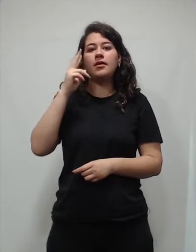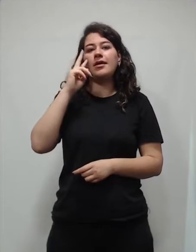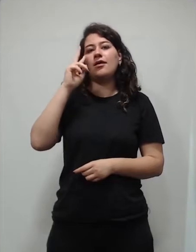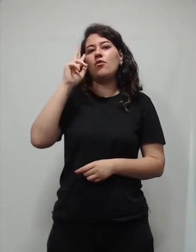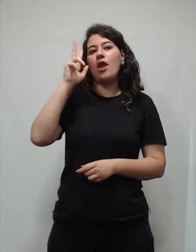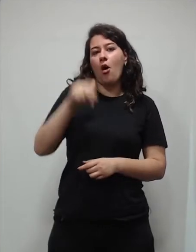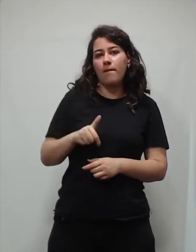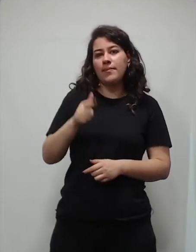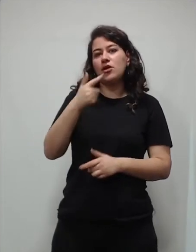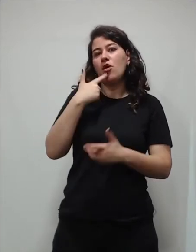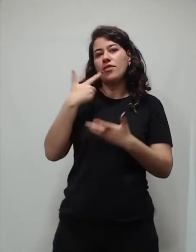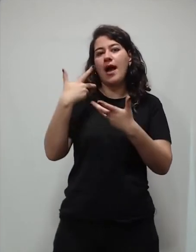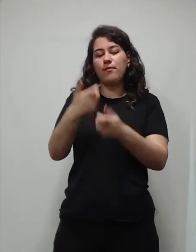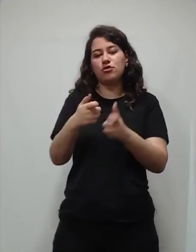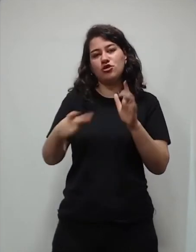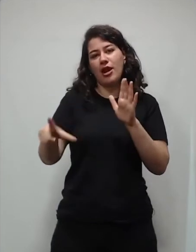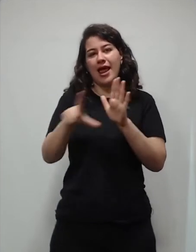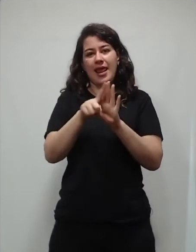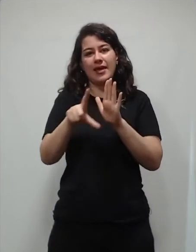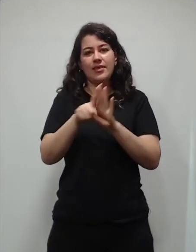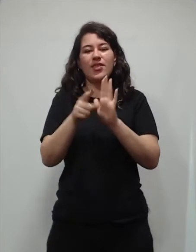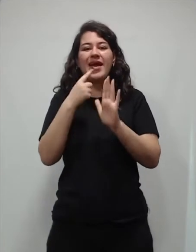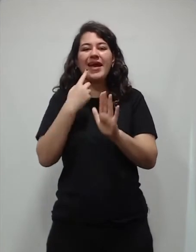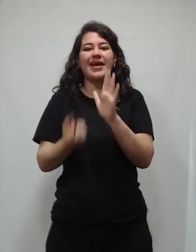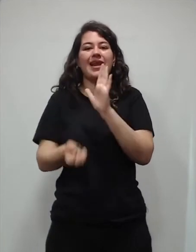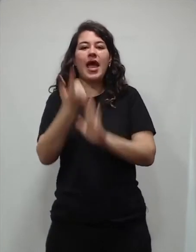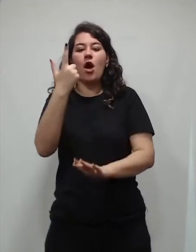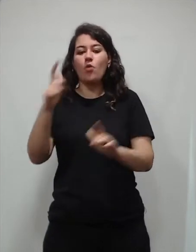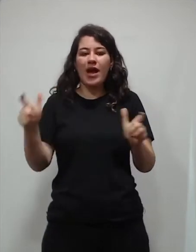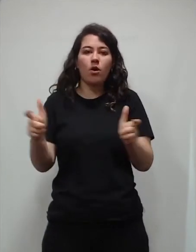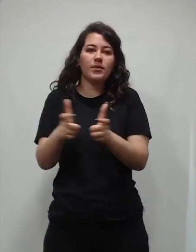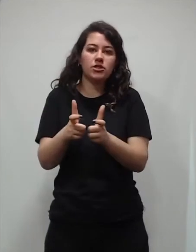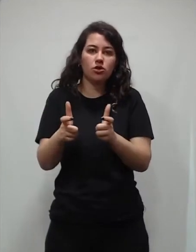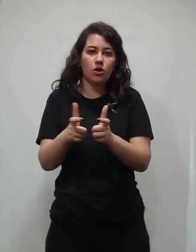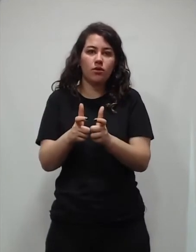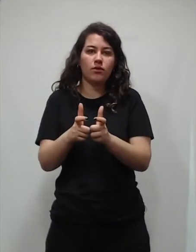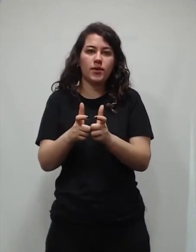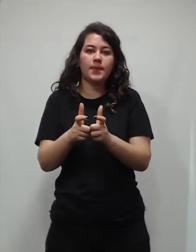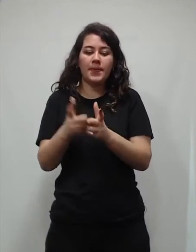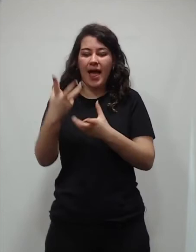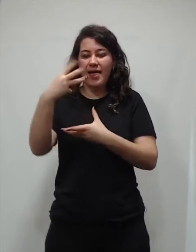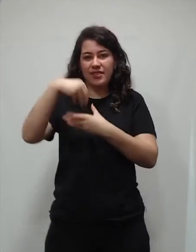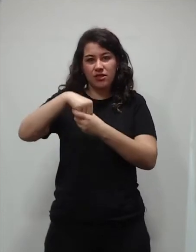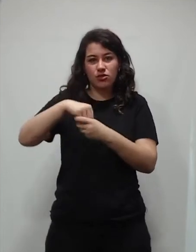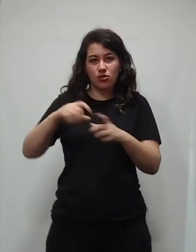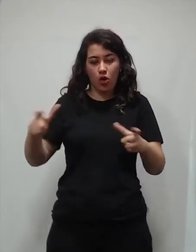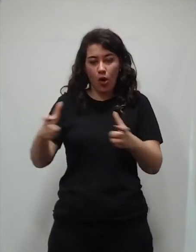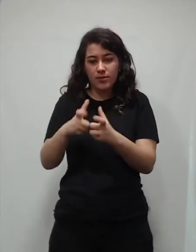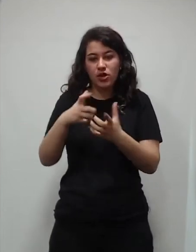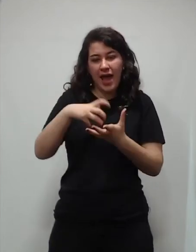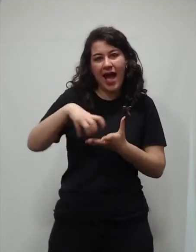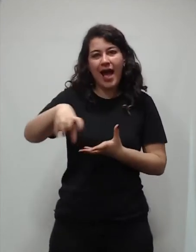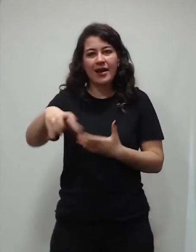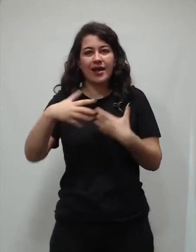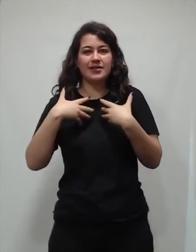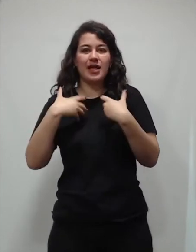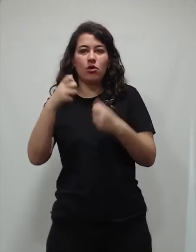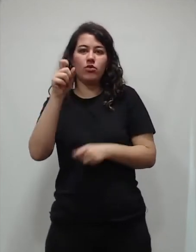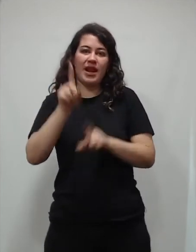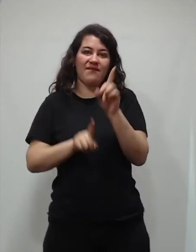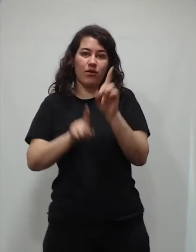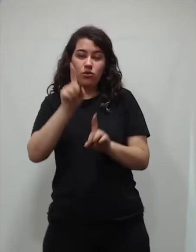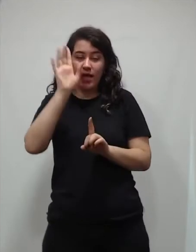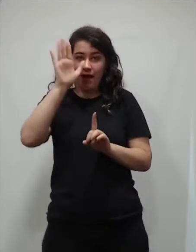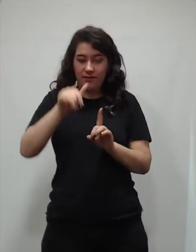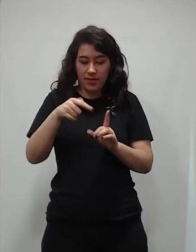República en apoyo a la ley de crear una comisión interna del área de salud de la